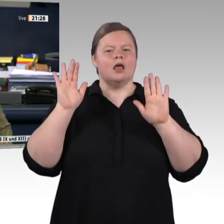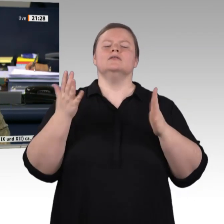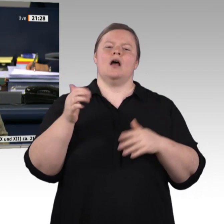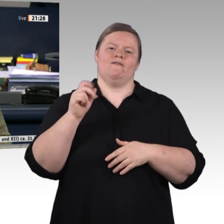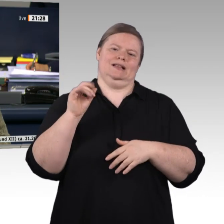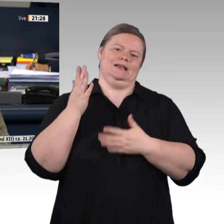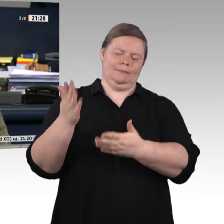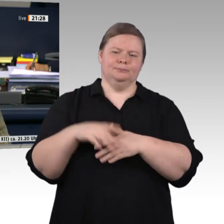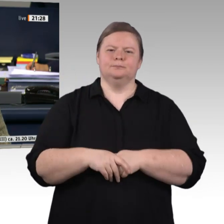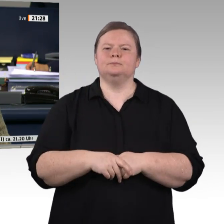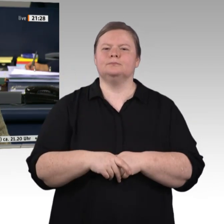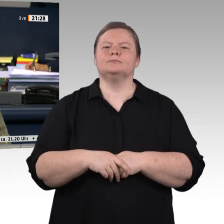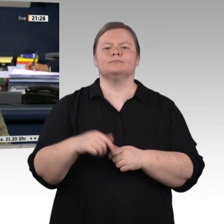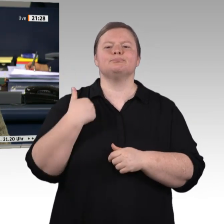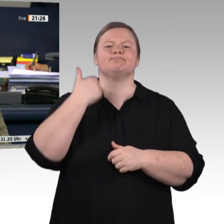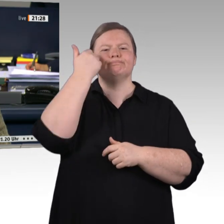das Handzeichen.